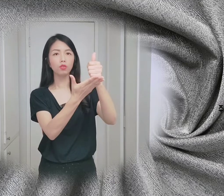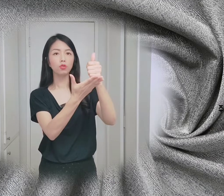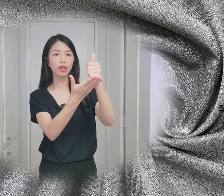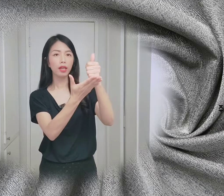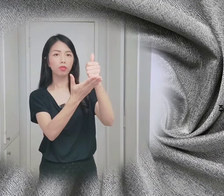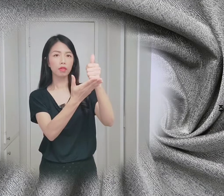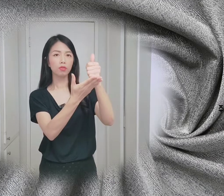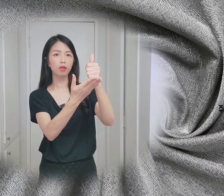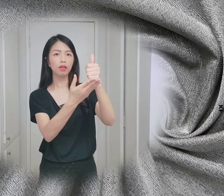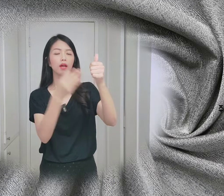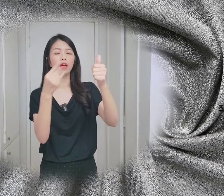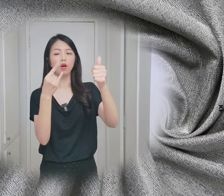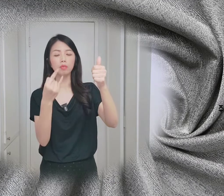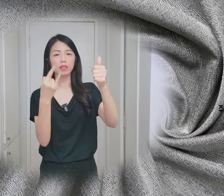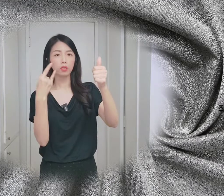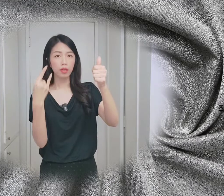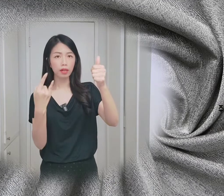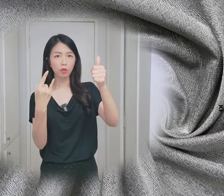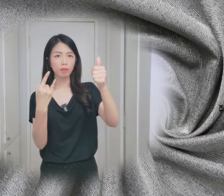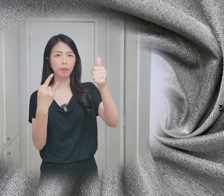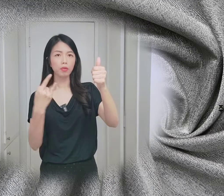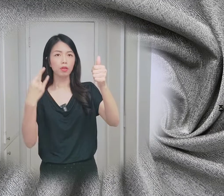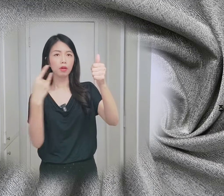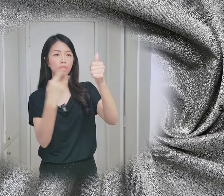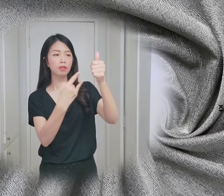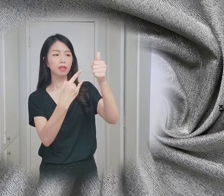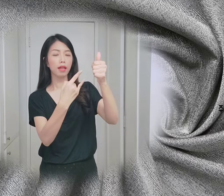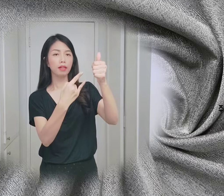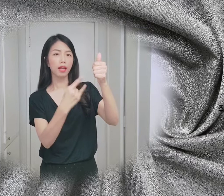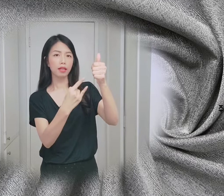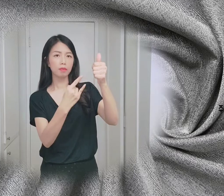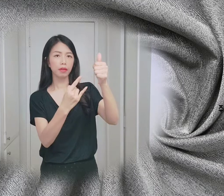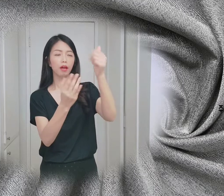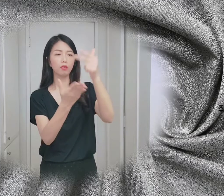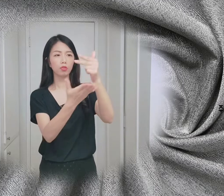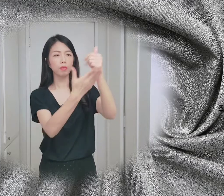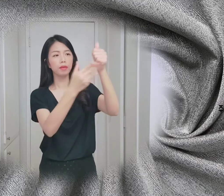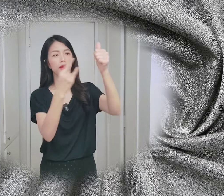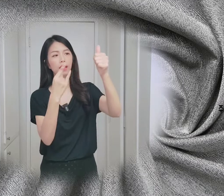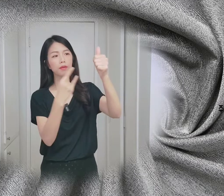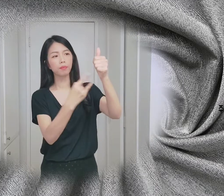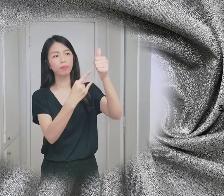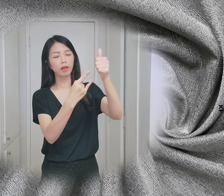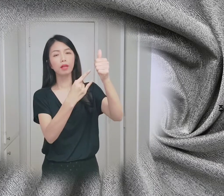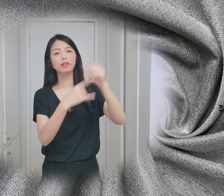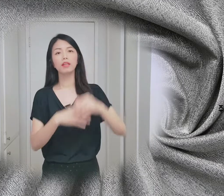누구누구에게, 누구누구께 이런 뜻의 수어는 검지하고 새끼손가락만 펴주셔서 그 대상을 가리키시면 돼요.